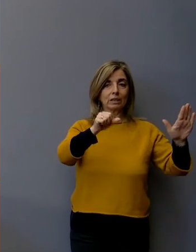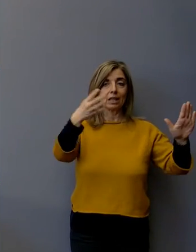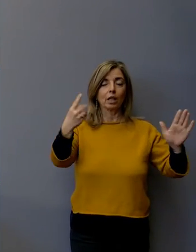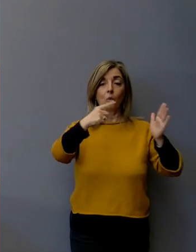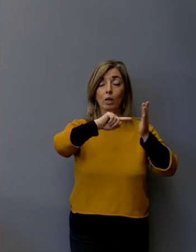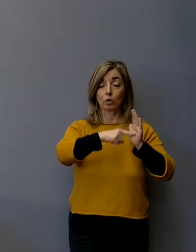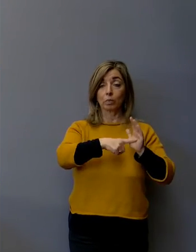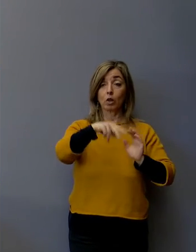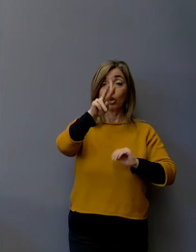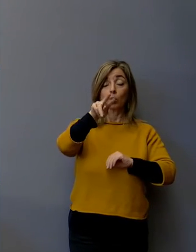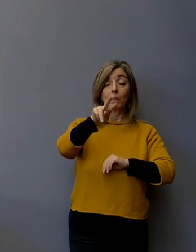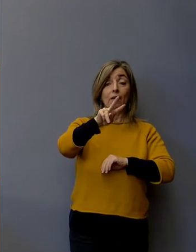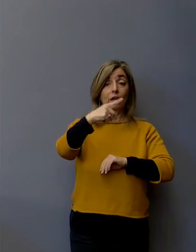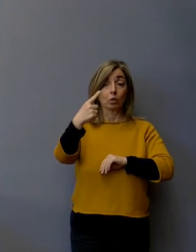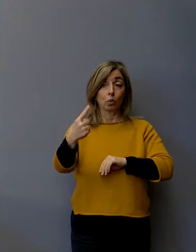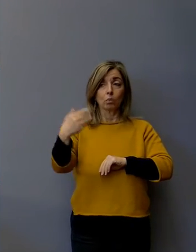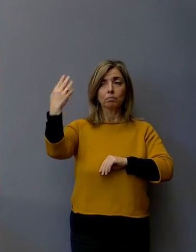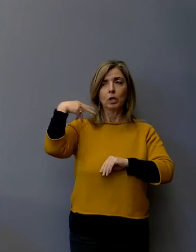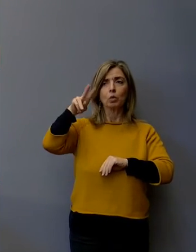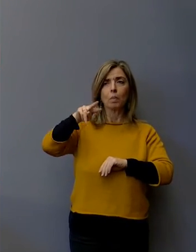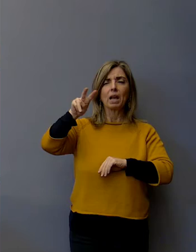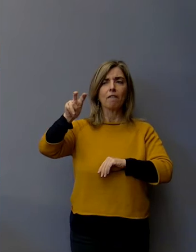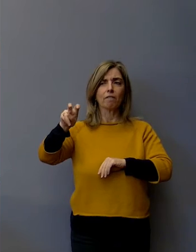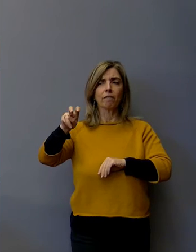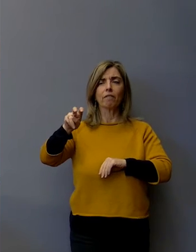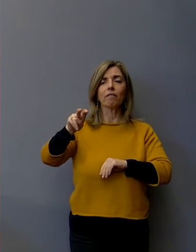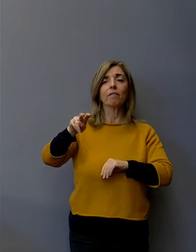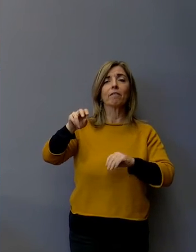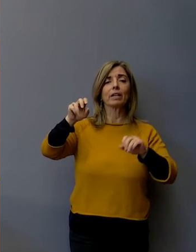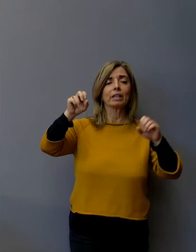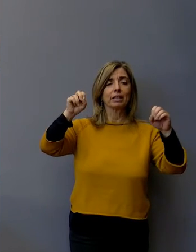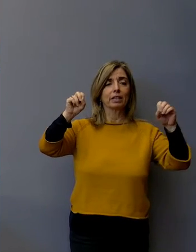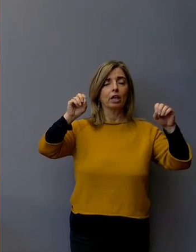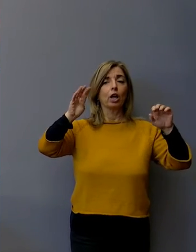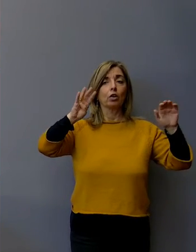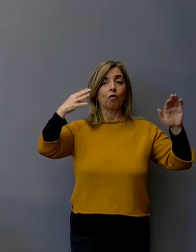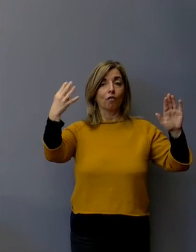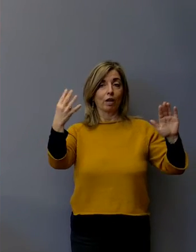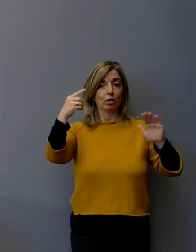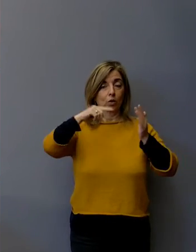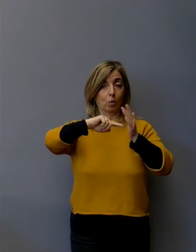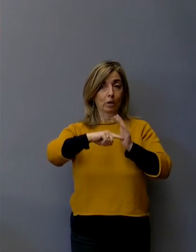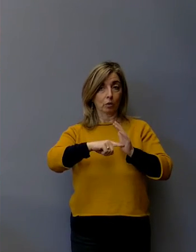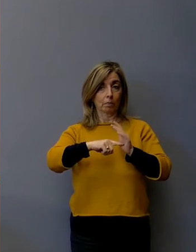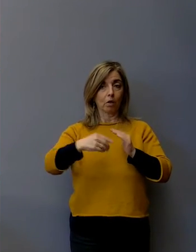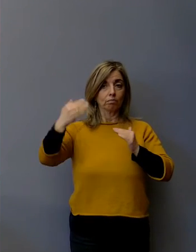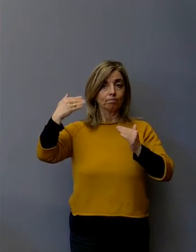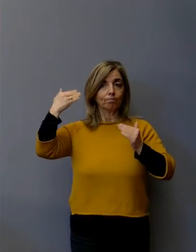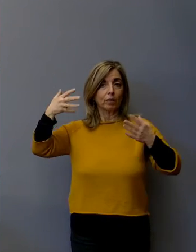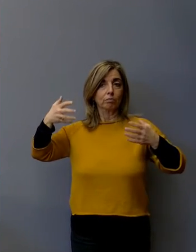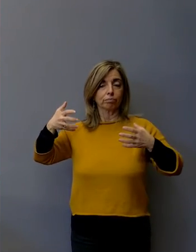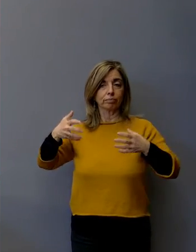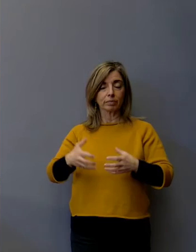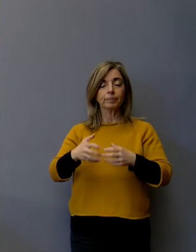92 milioni nel 2019 81 milioni 2018 addirittura 138 c'è una disparità evidente tra i municipi l'ha